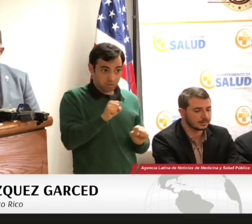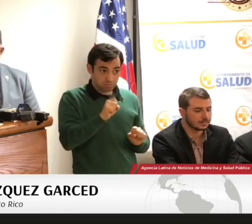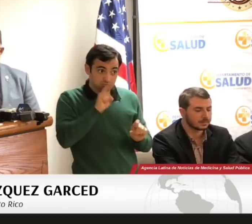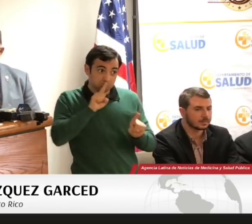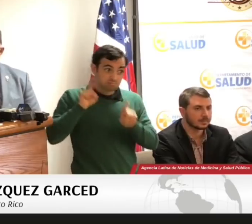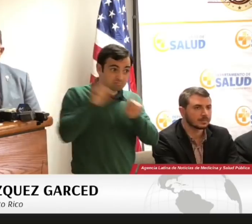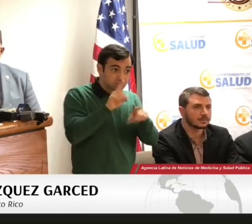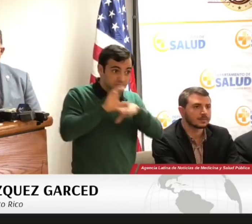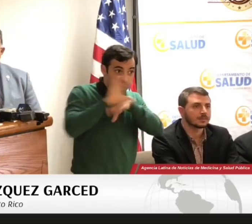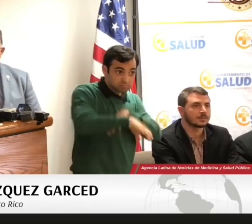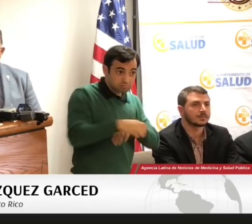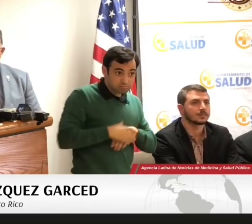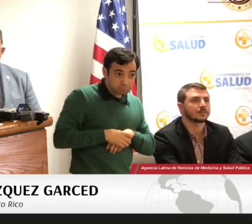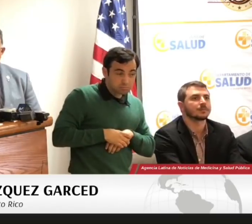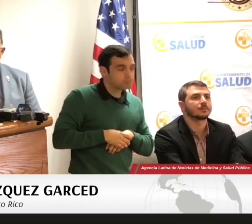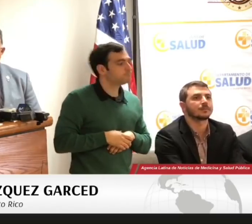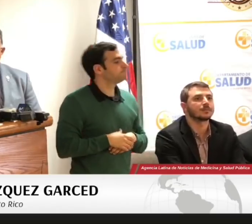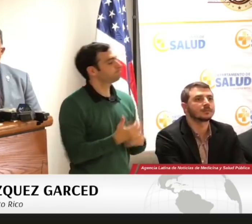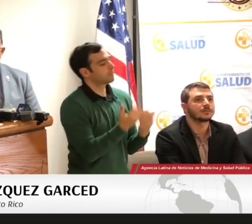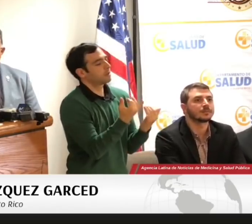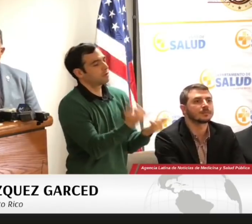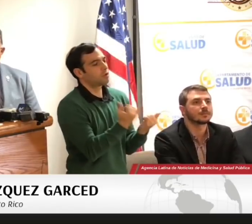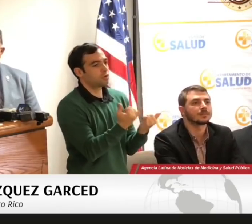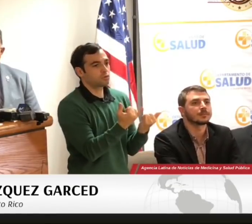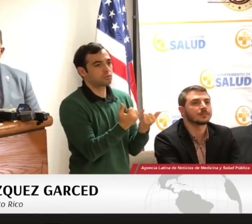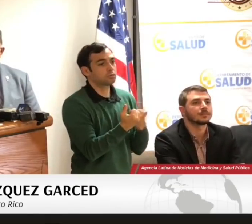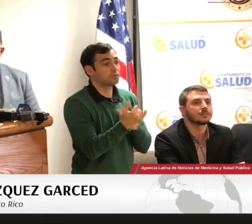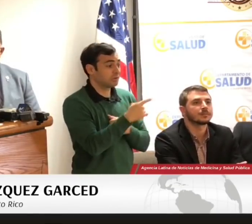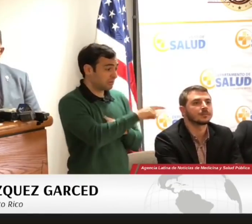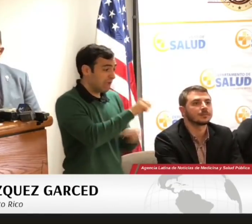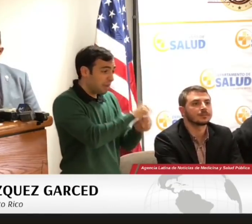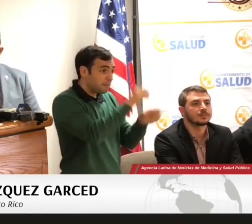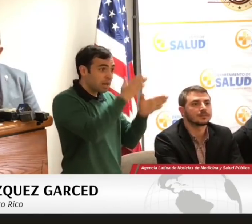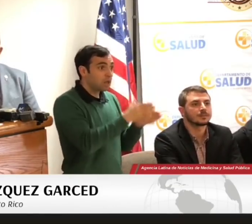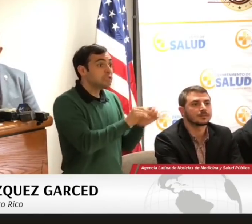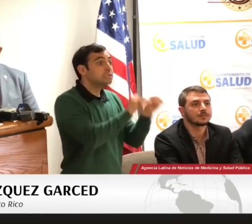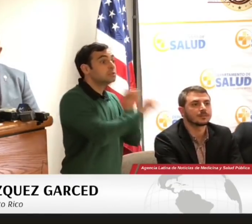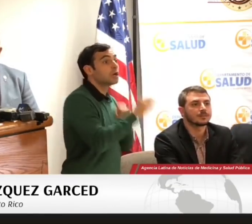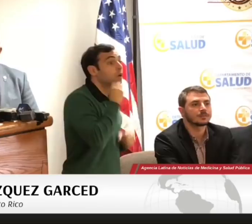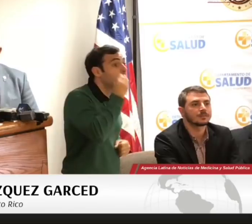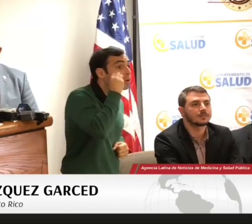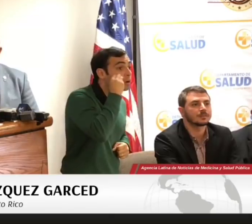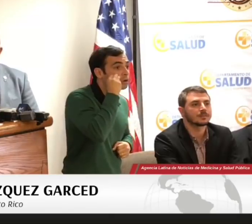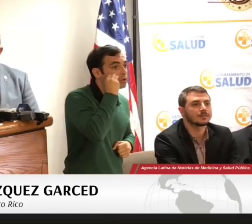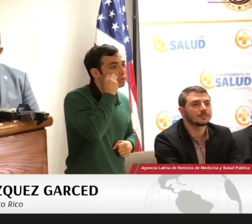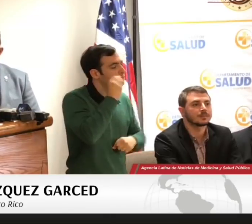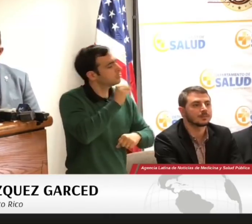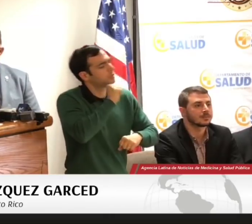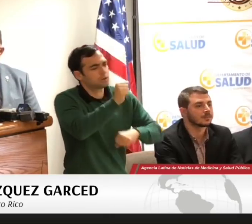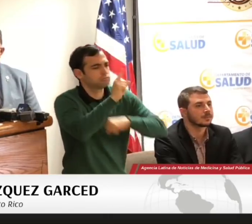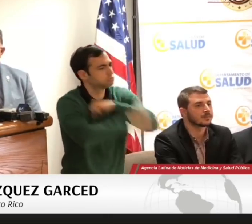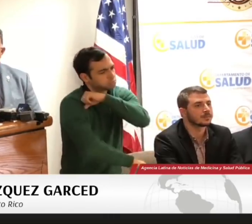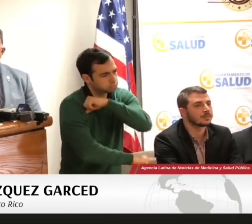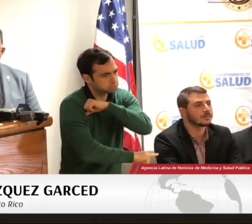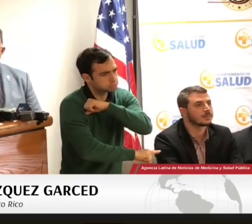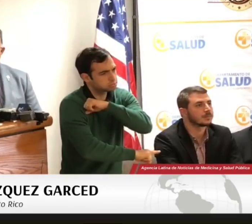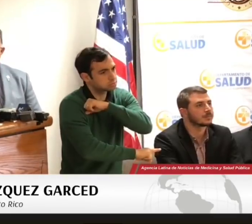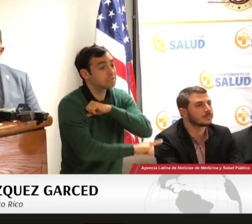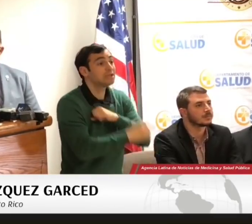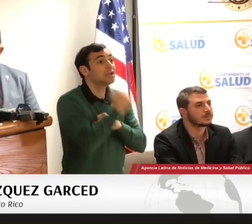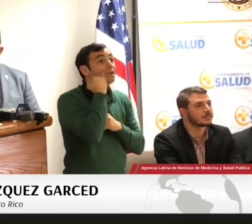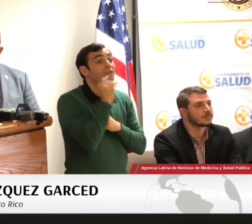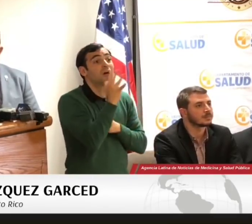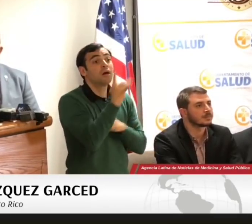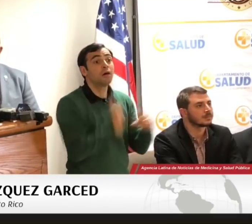en este momento es una exhortación de que no haya represalias con estos empleados. De nosotros en el futuro tener algún caso